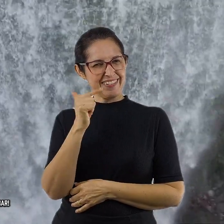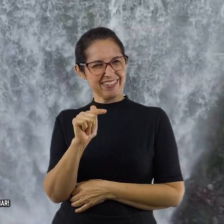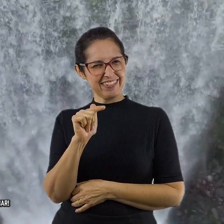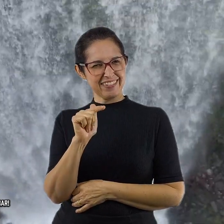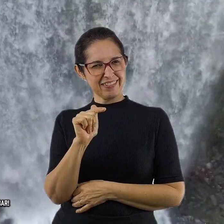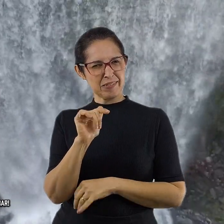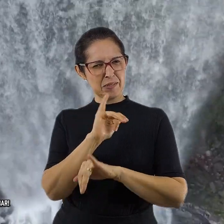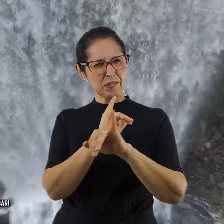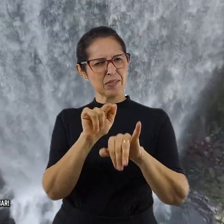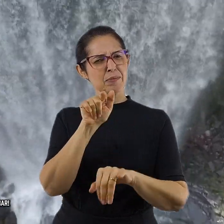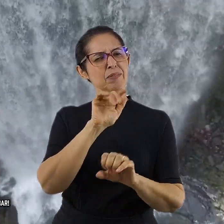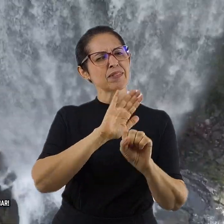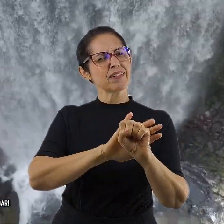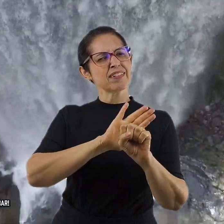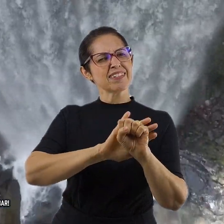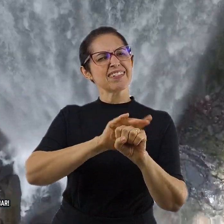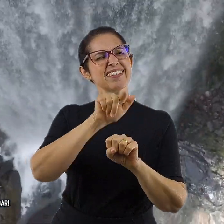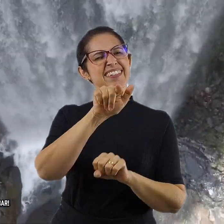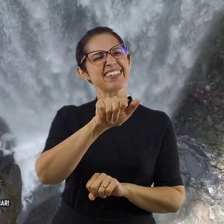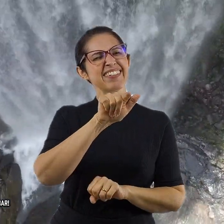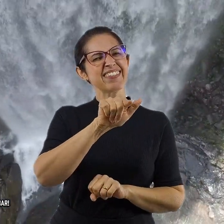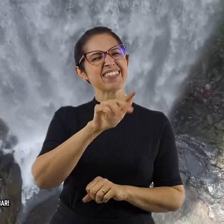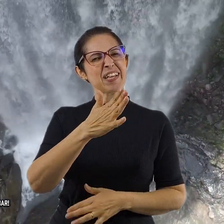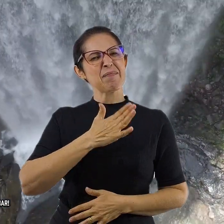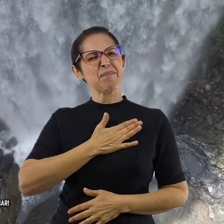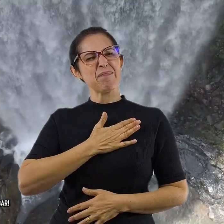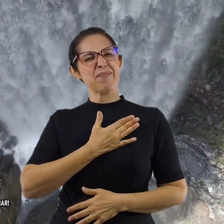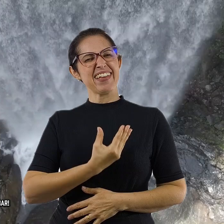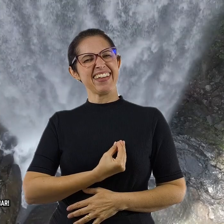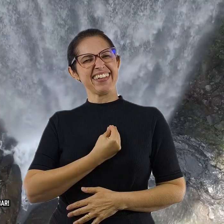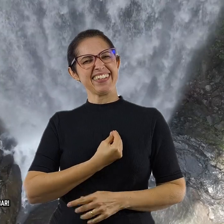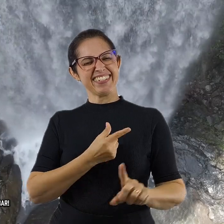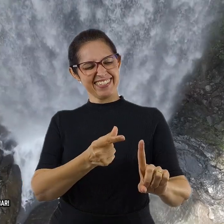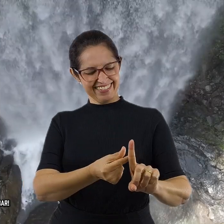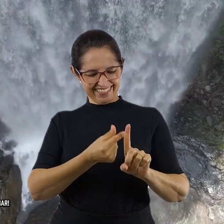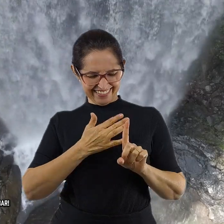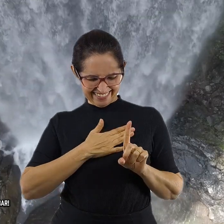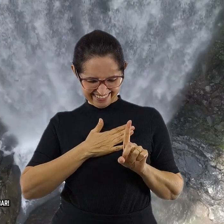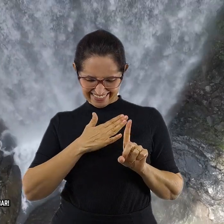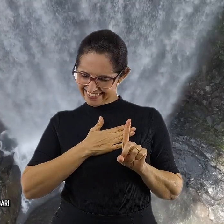para te dizer, minha filha, que tu és minha.